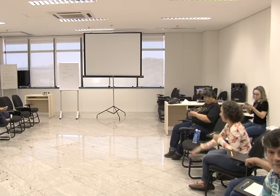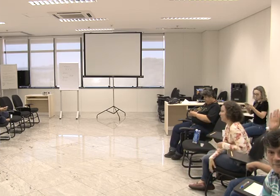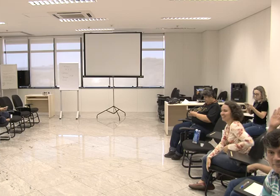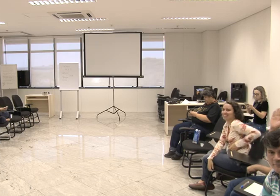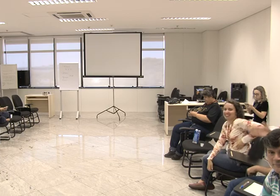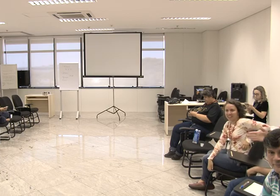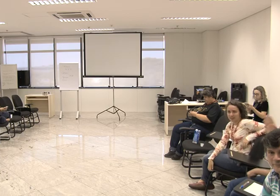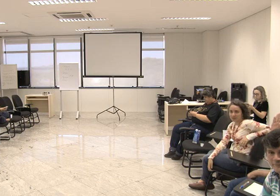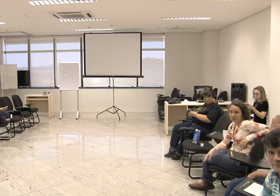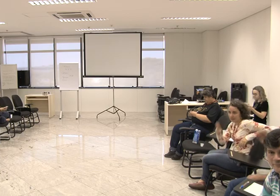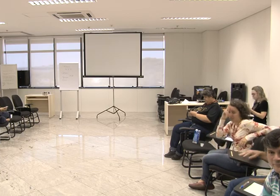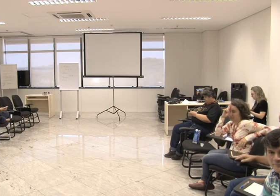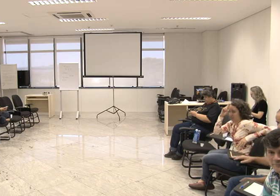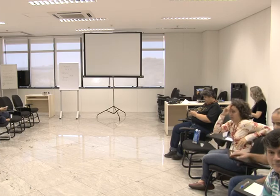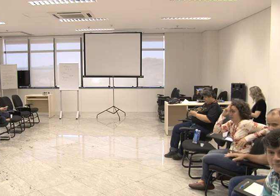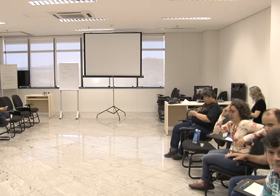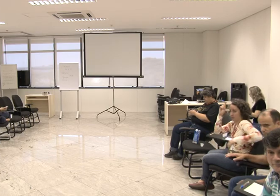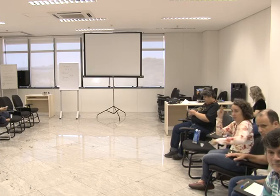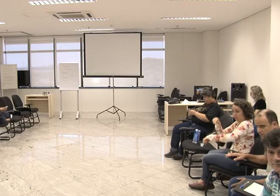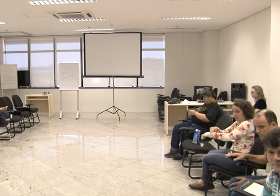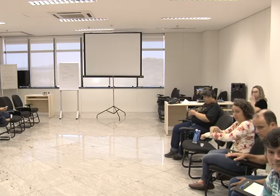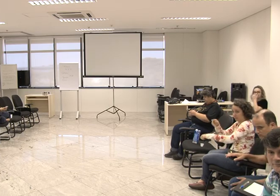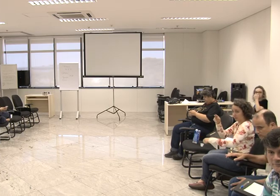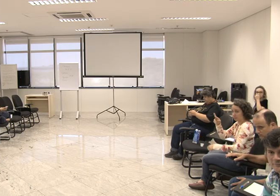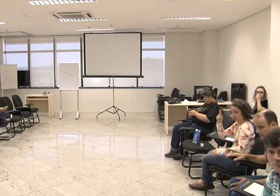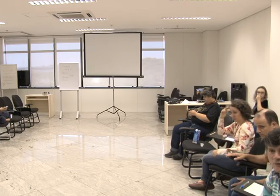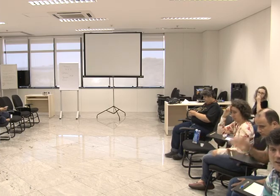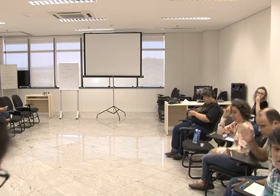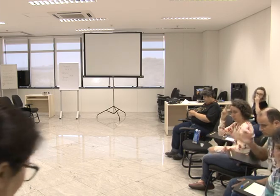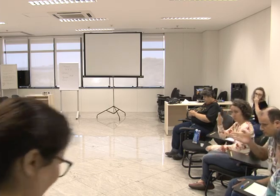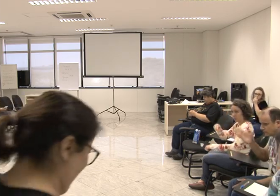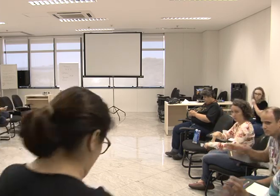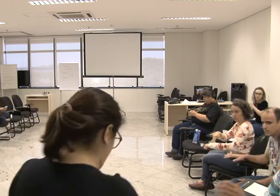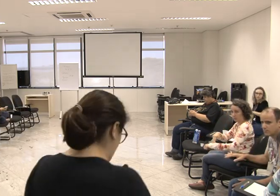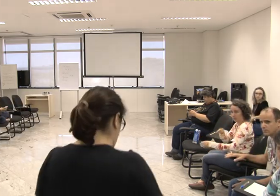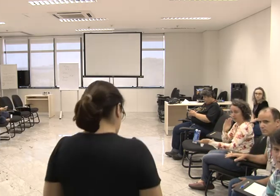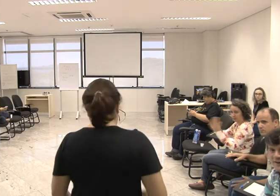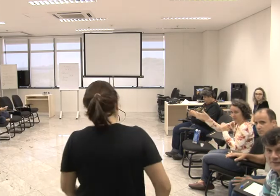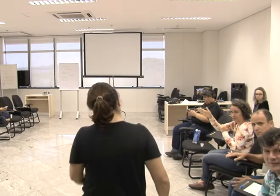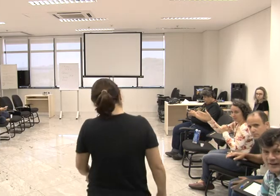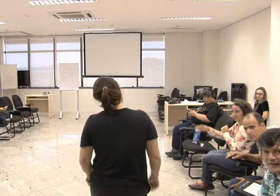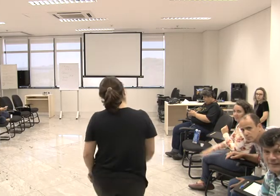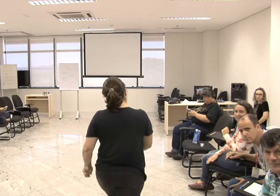Não, mas esse é aqui. Bora, venha, Lucas, venha.